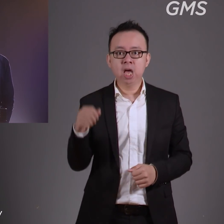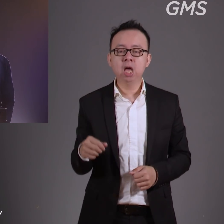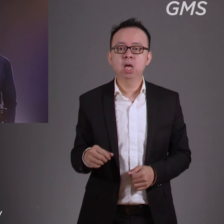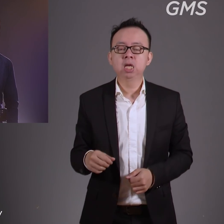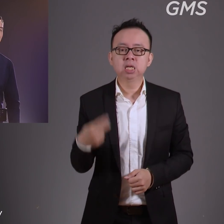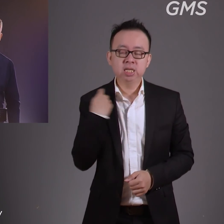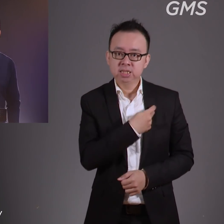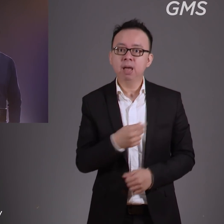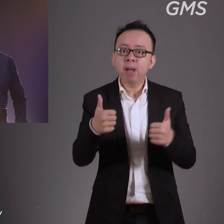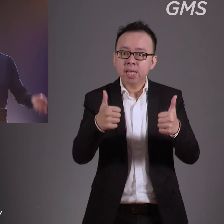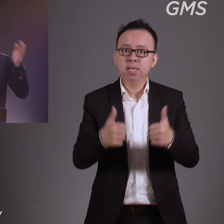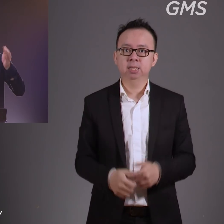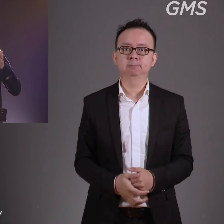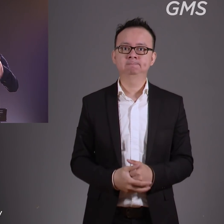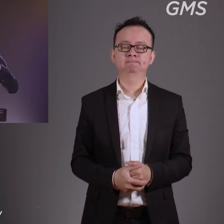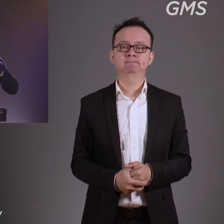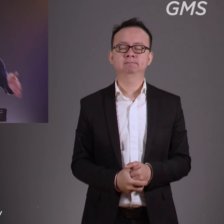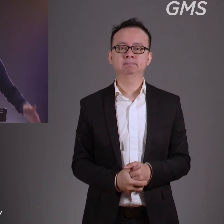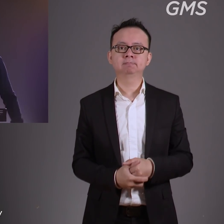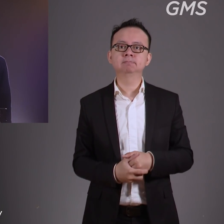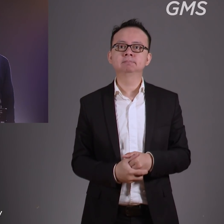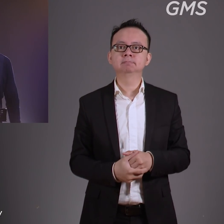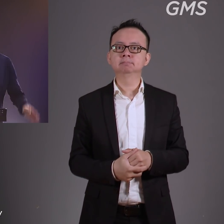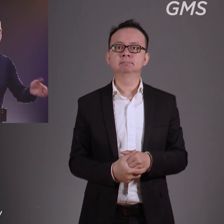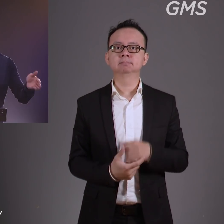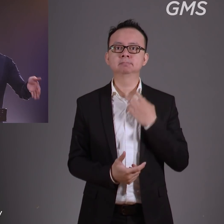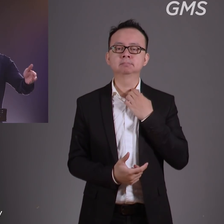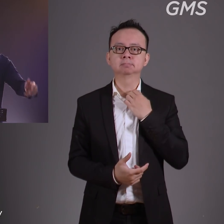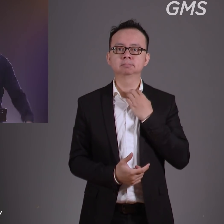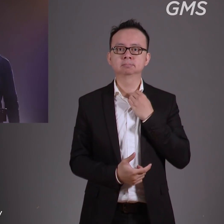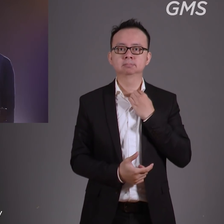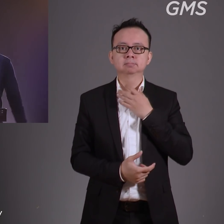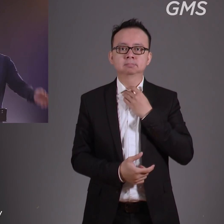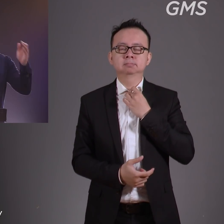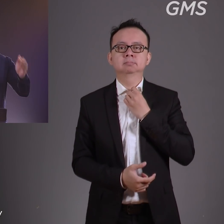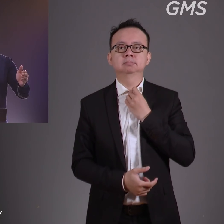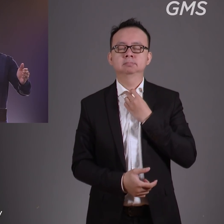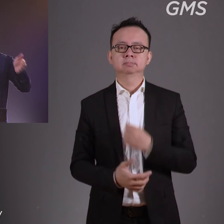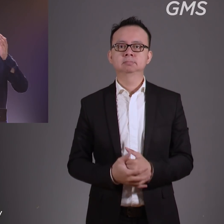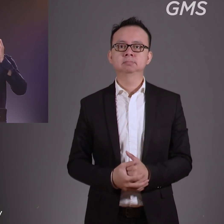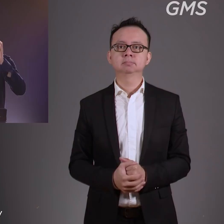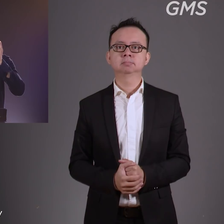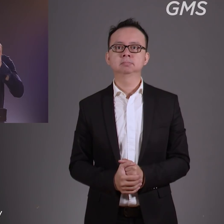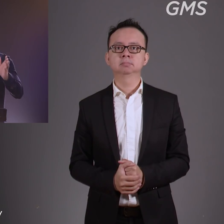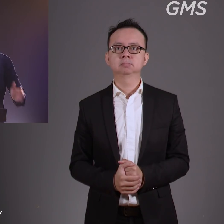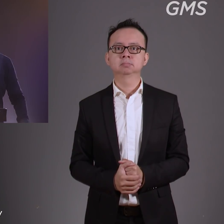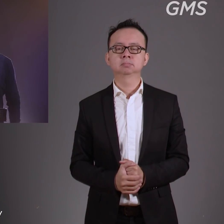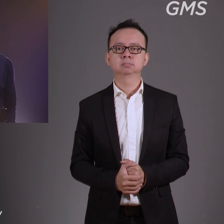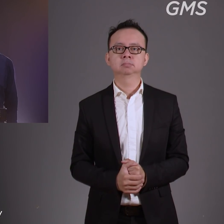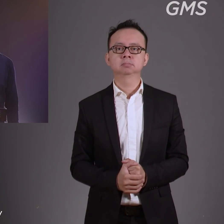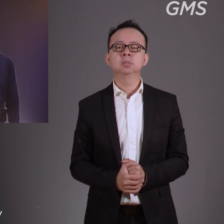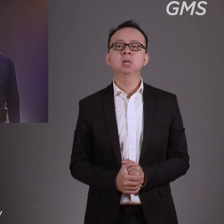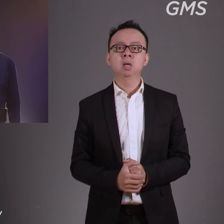mereka. Kalau Anda melawan naga, keturunan Anda paling menginjak ular atau tinggal cacing-cacingnya. Tapi kalau Anda tidak mau